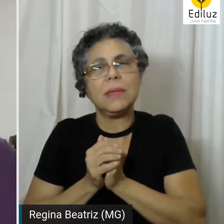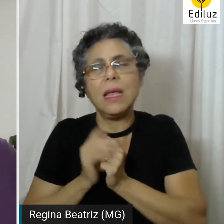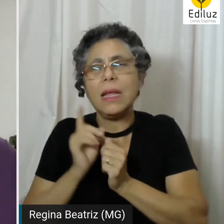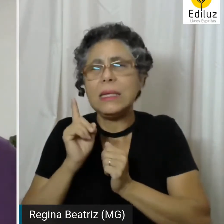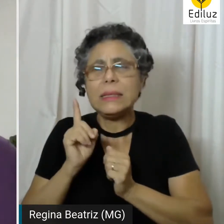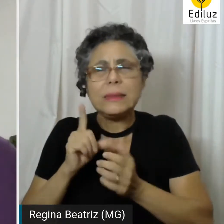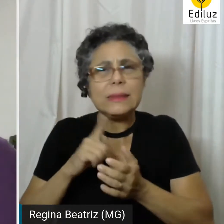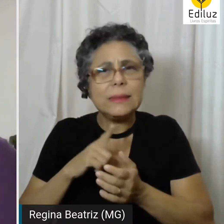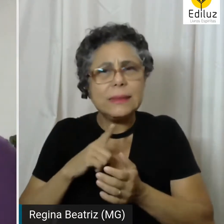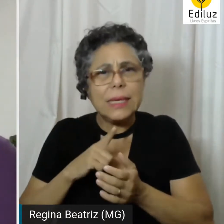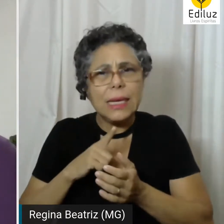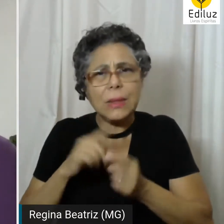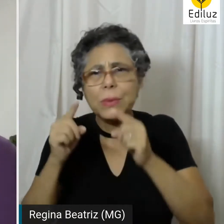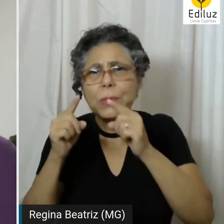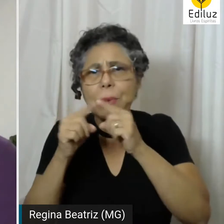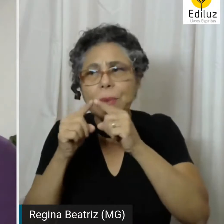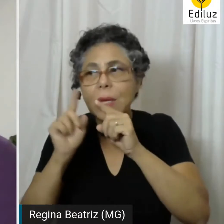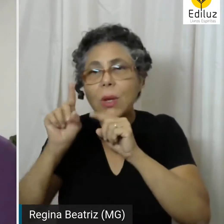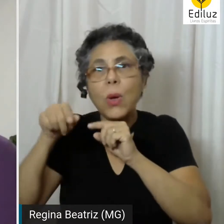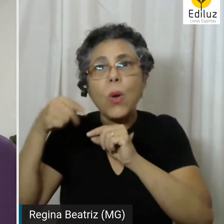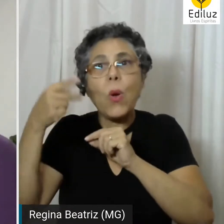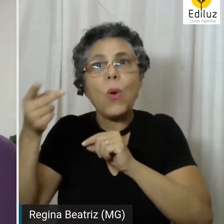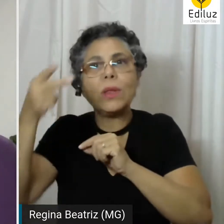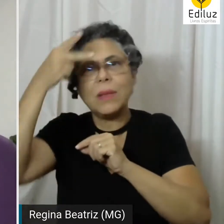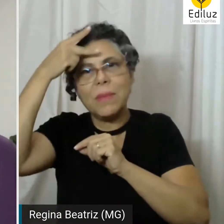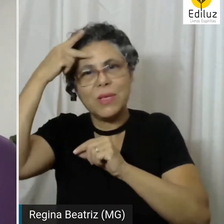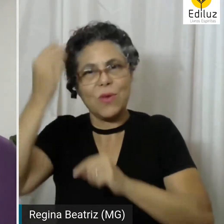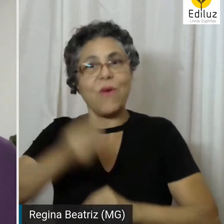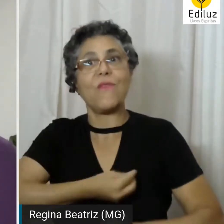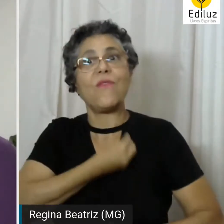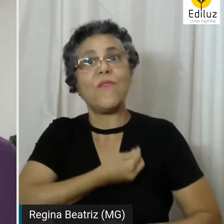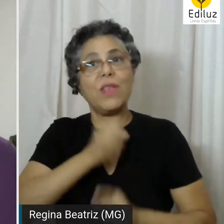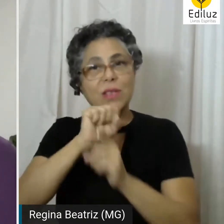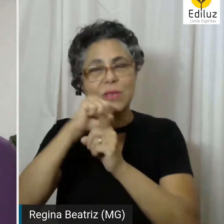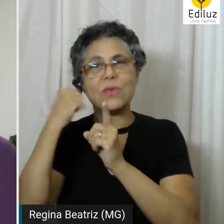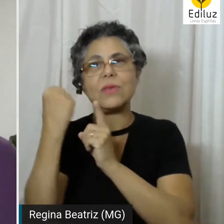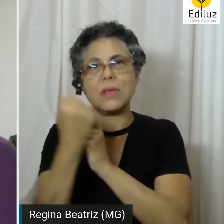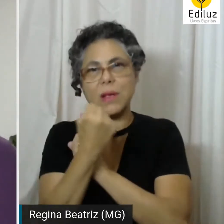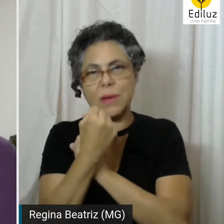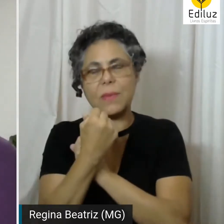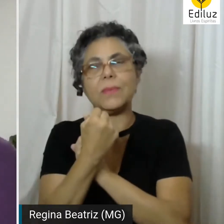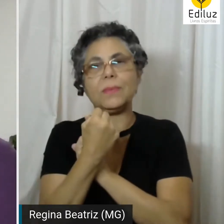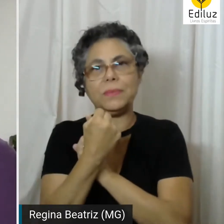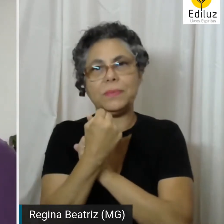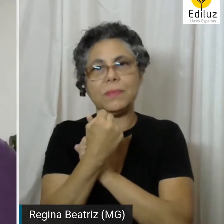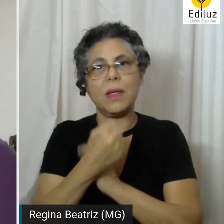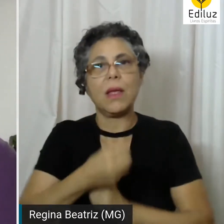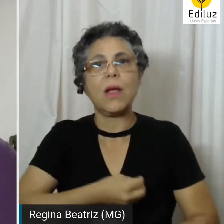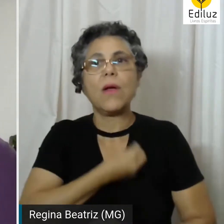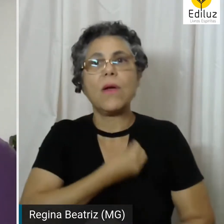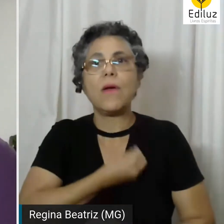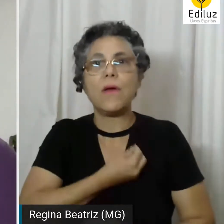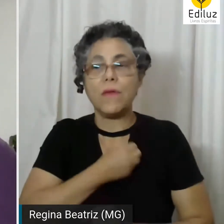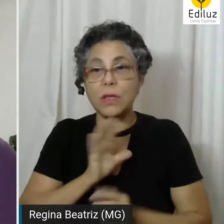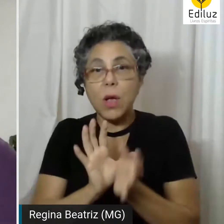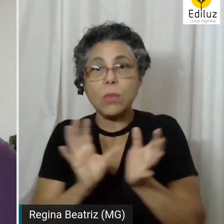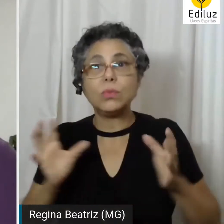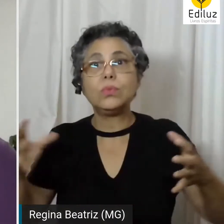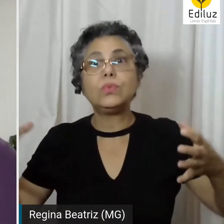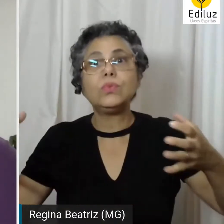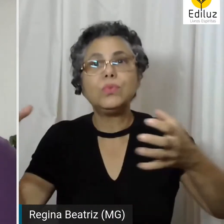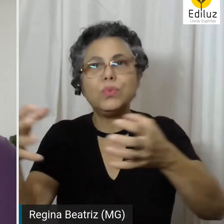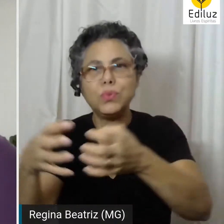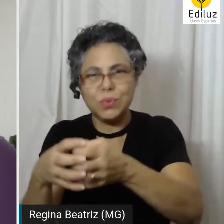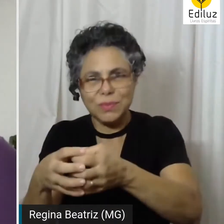passa pelo contato com o outro, pela convivência social, pela convivência com o coletivo.